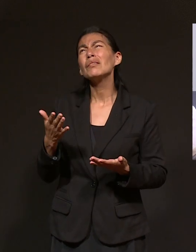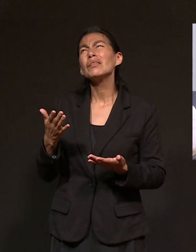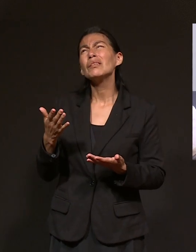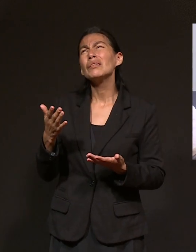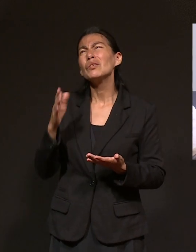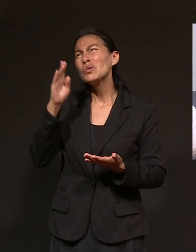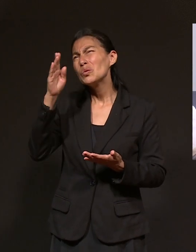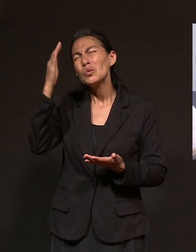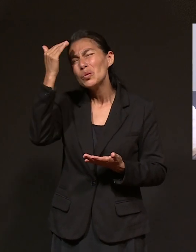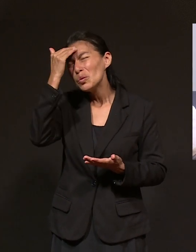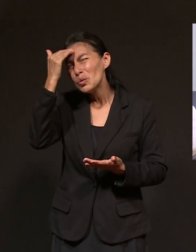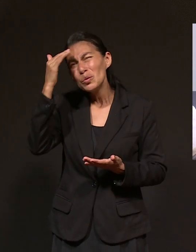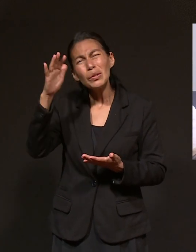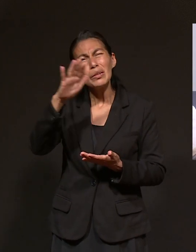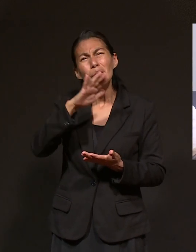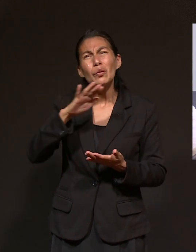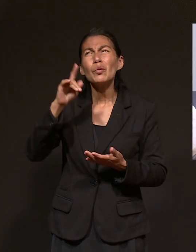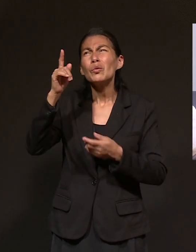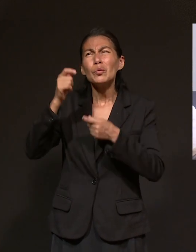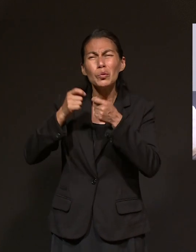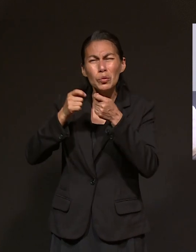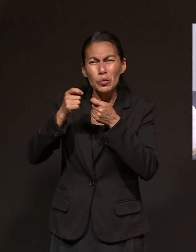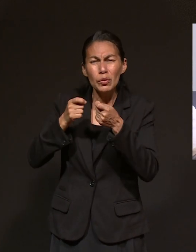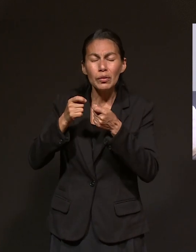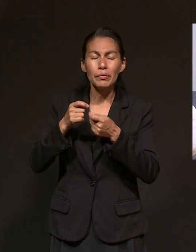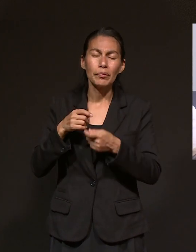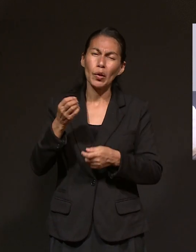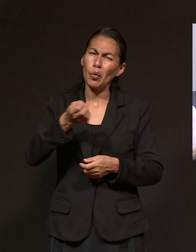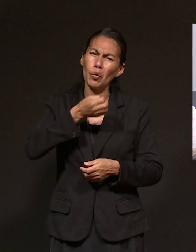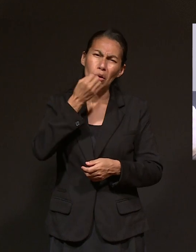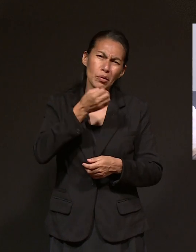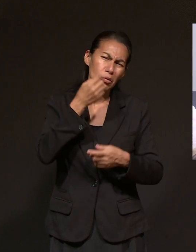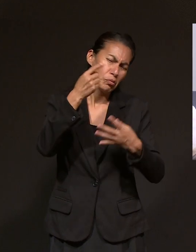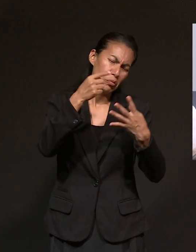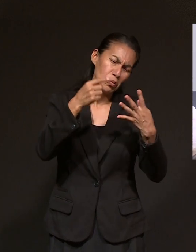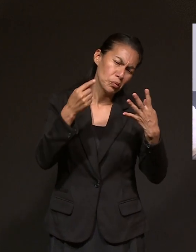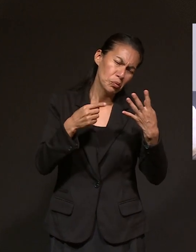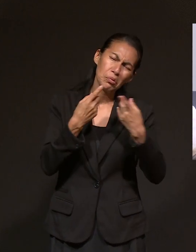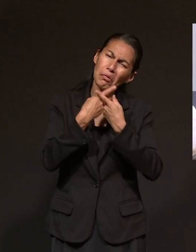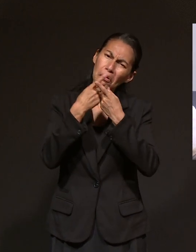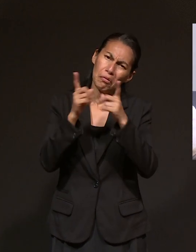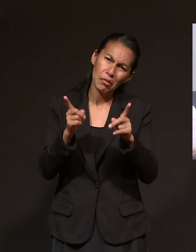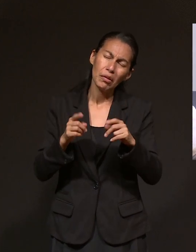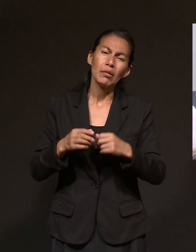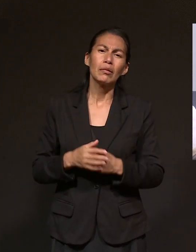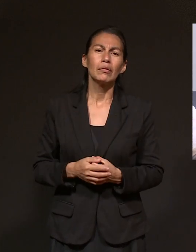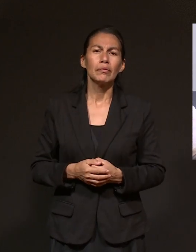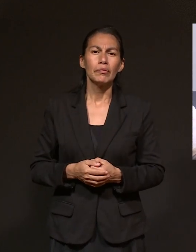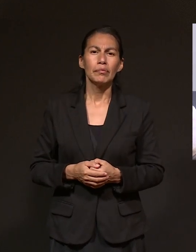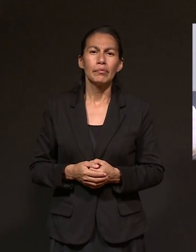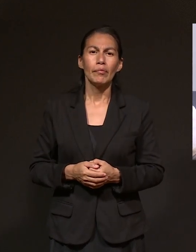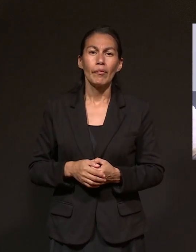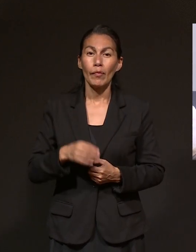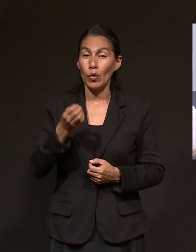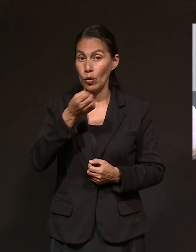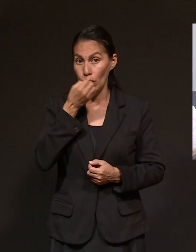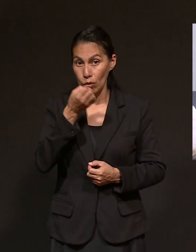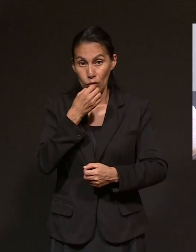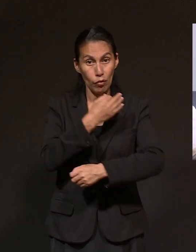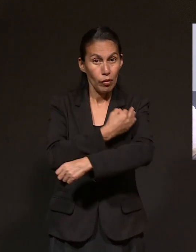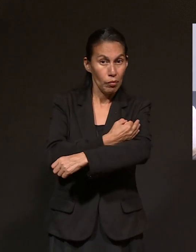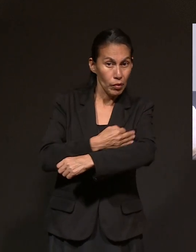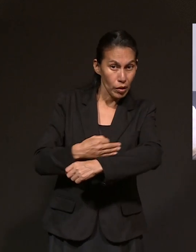qué siento. Tú sabes cómo estoy. Entonces, hay muchos tipos de oración, Pastor. Hay muchos tipos.